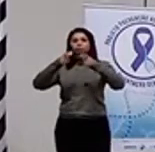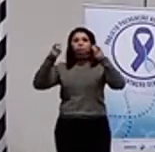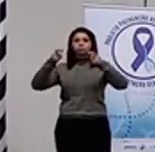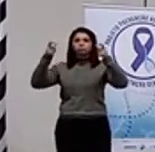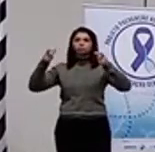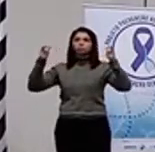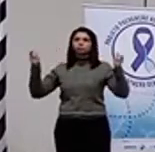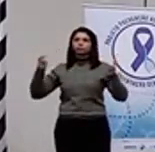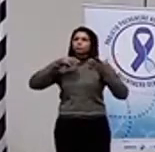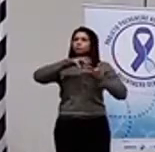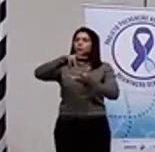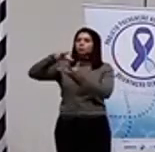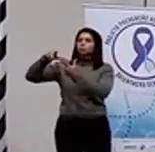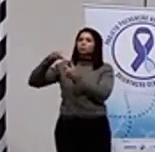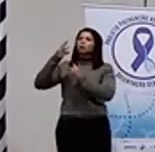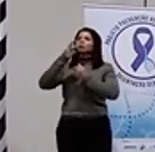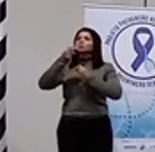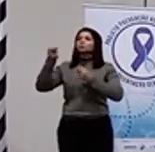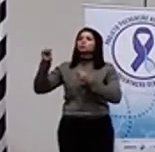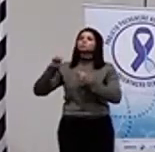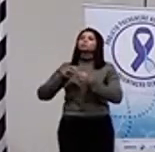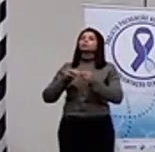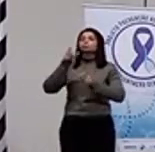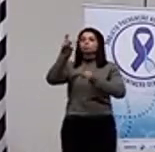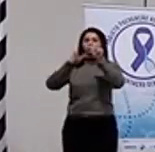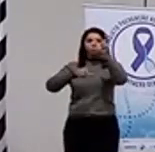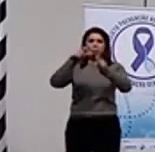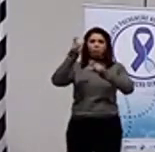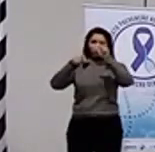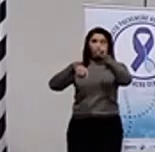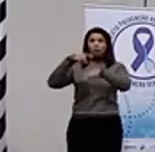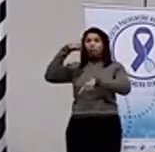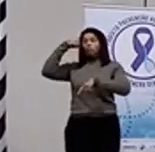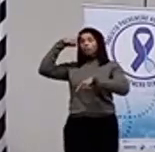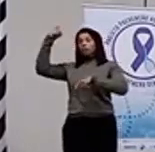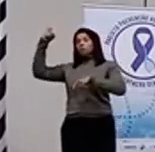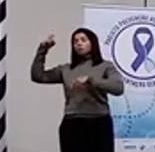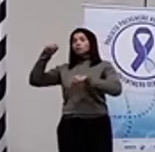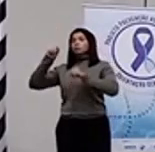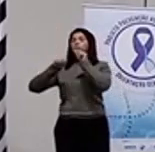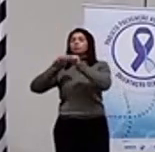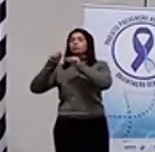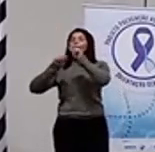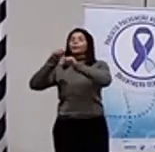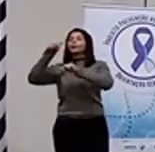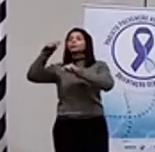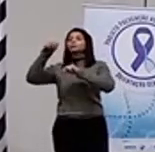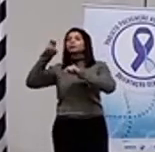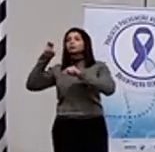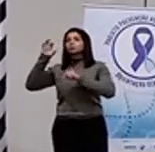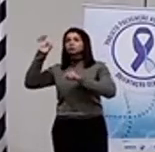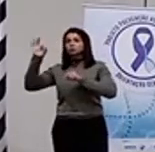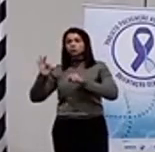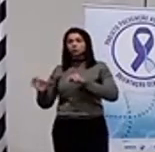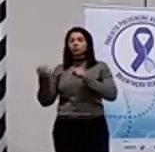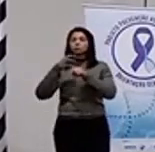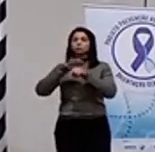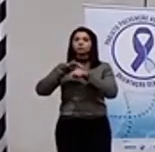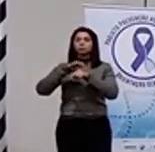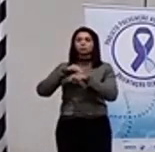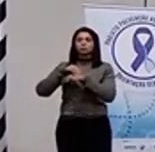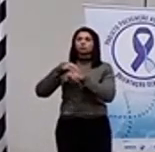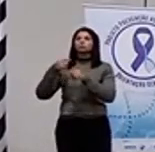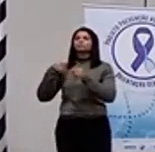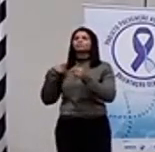do mundo, com 300 milhões de habitantes, né? E a ideia é de que 75% das doenças raras afetem a